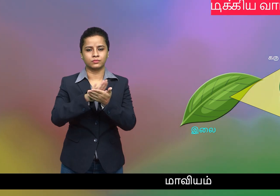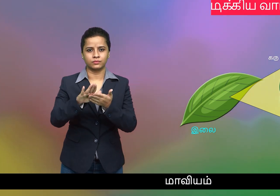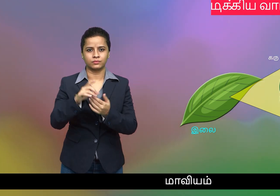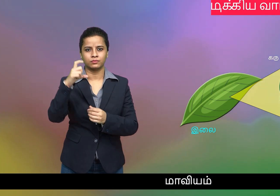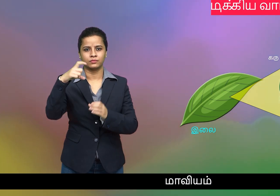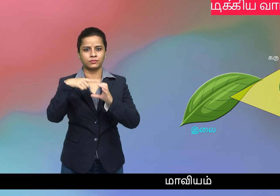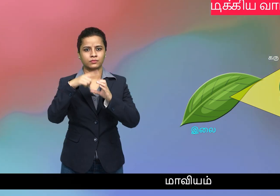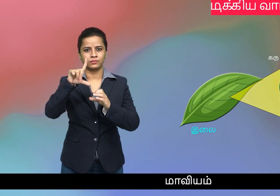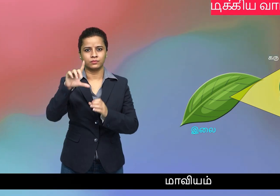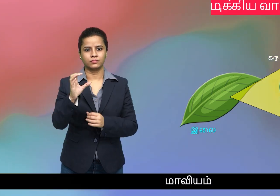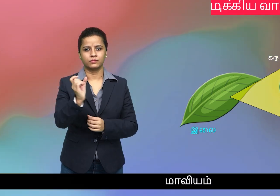மாவியம்.